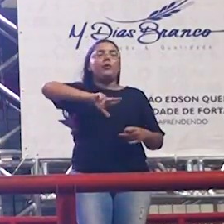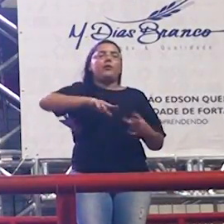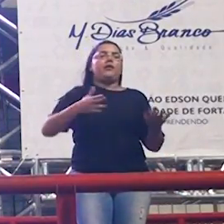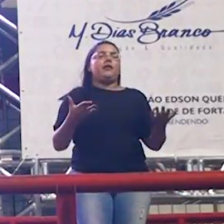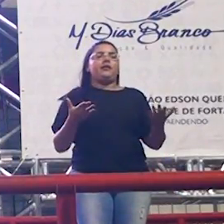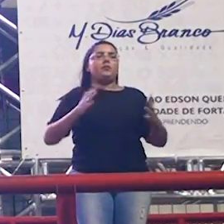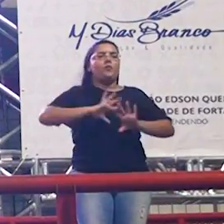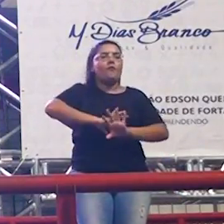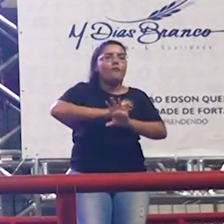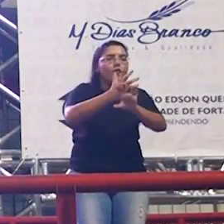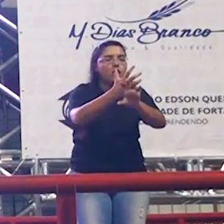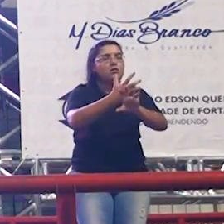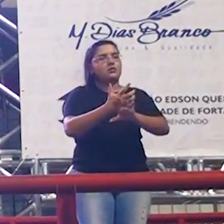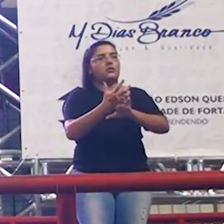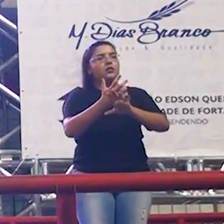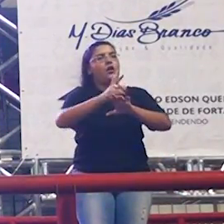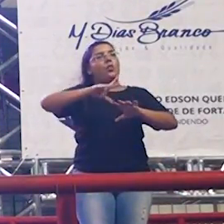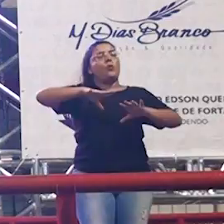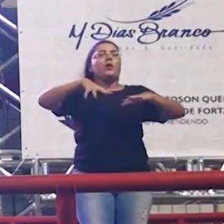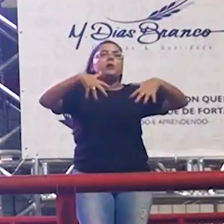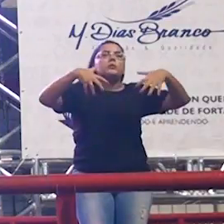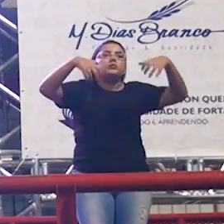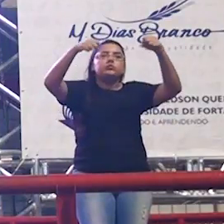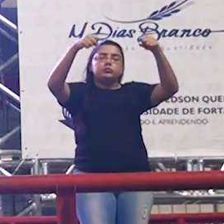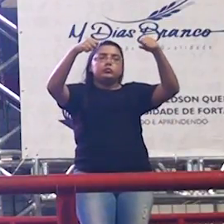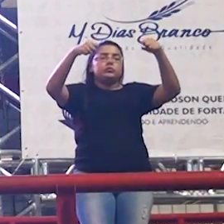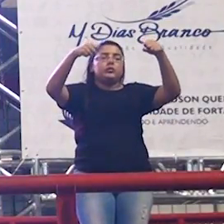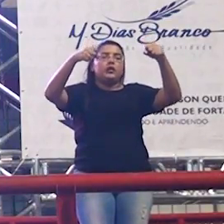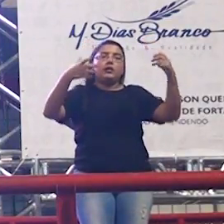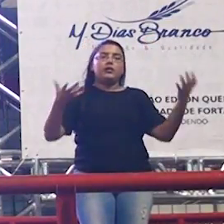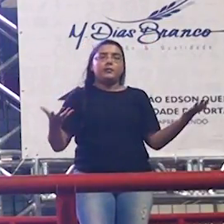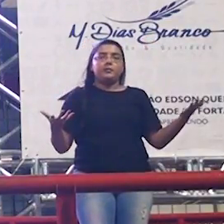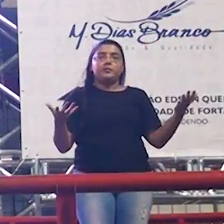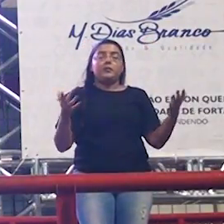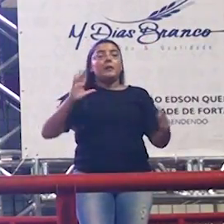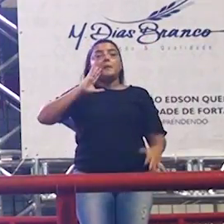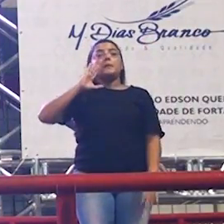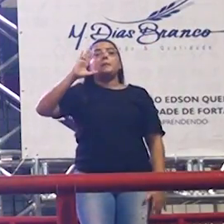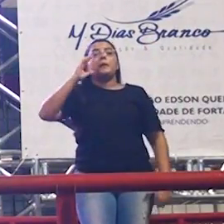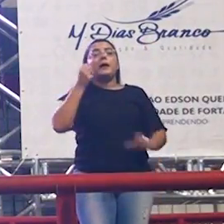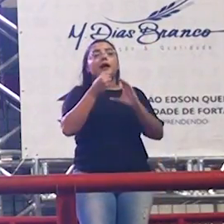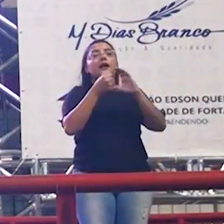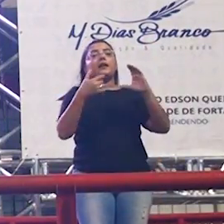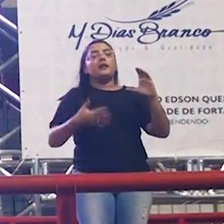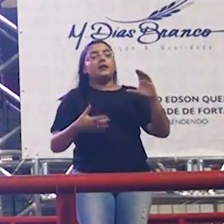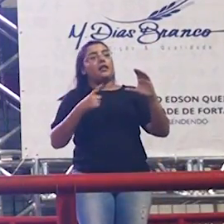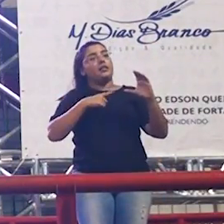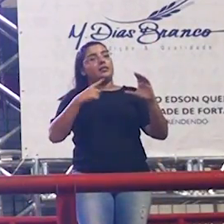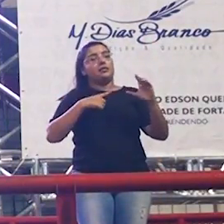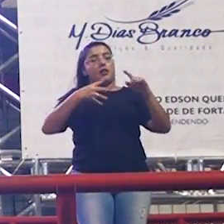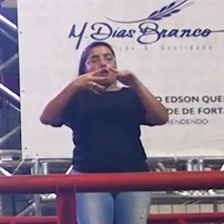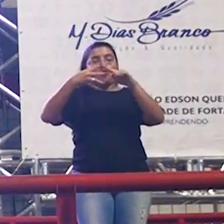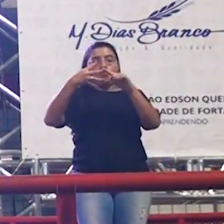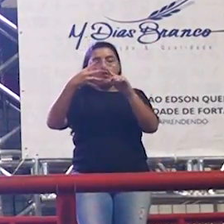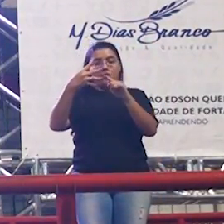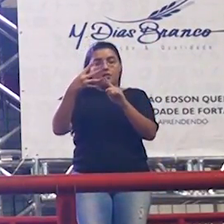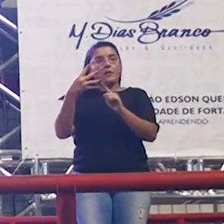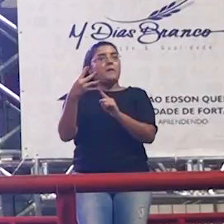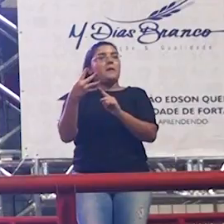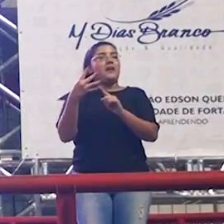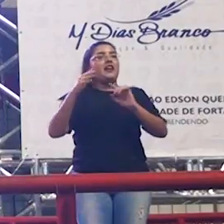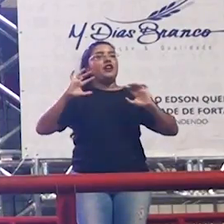nem são secas. São temperadas. Certo? Principal característica: 4 estações do ano bem